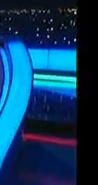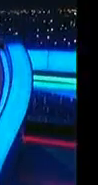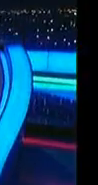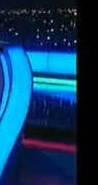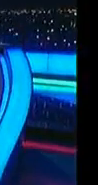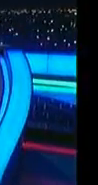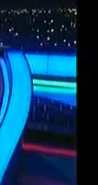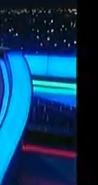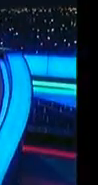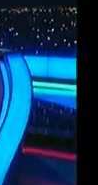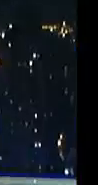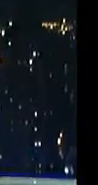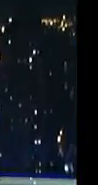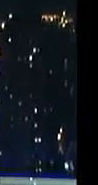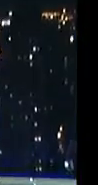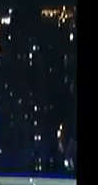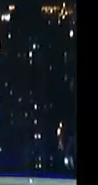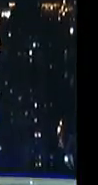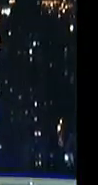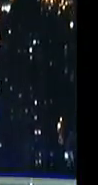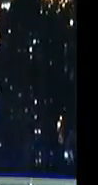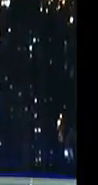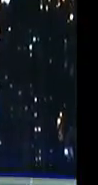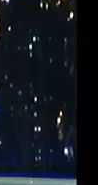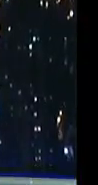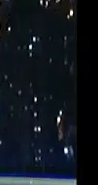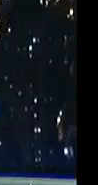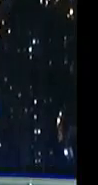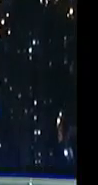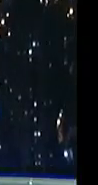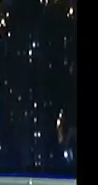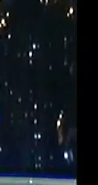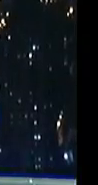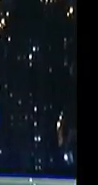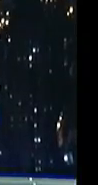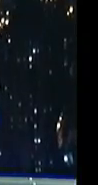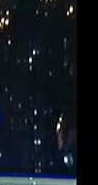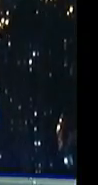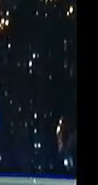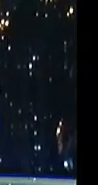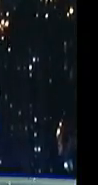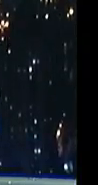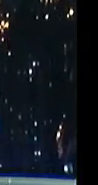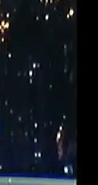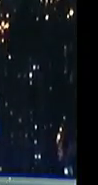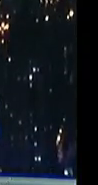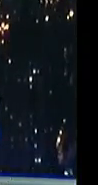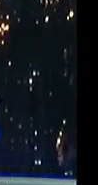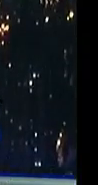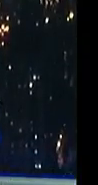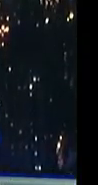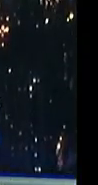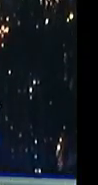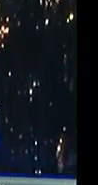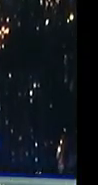Y aquí tenemos que hablar acerca de noticias positivas, por supuesto. La empresa Nacional Vida ha donado 25.000 barbijos, sumándose también a esta